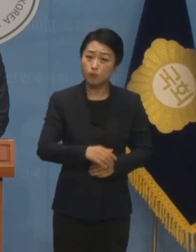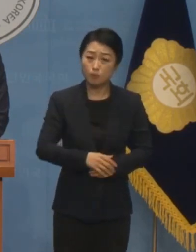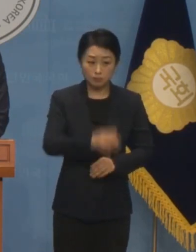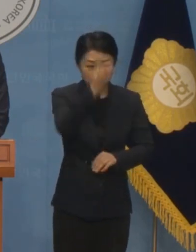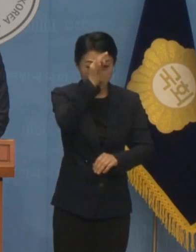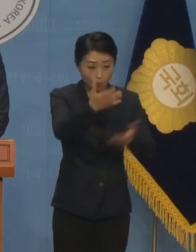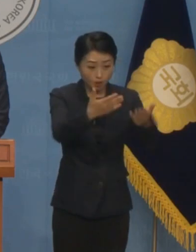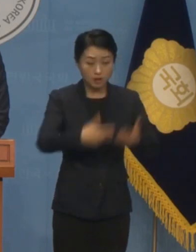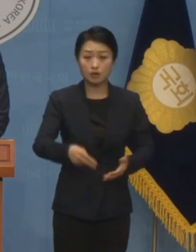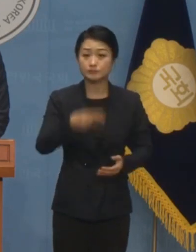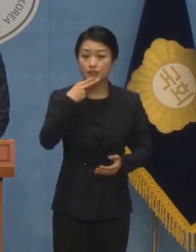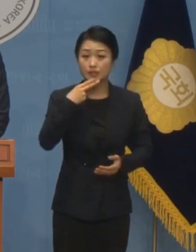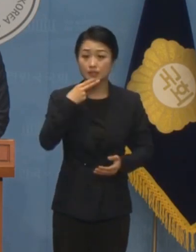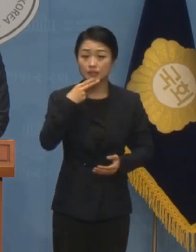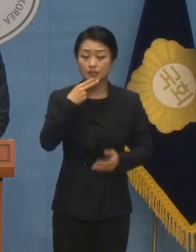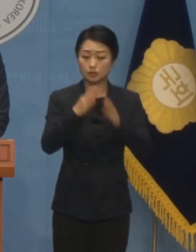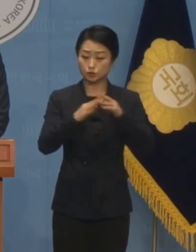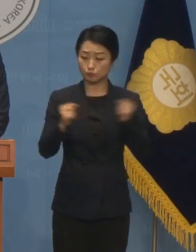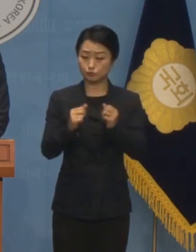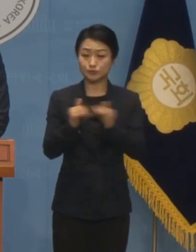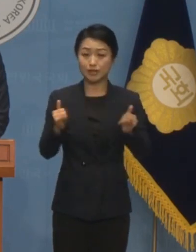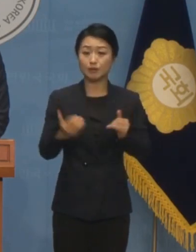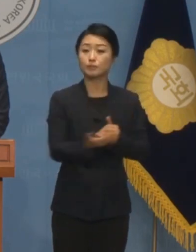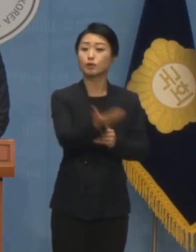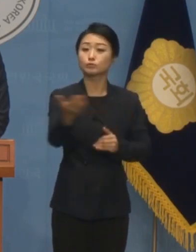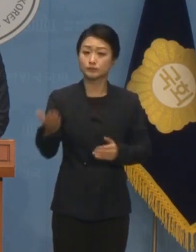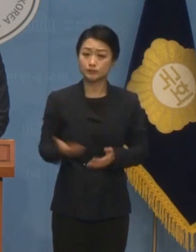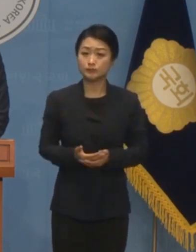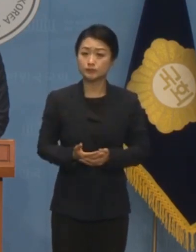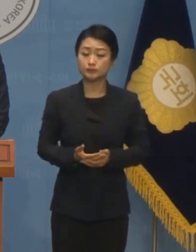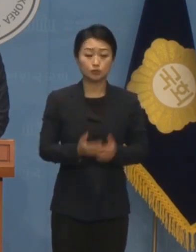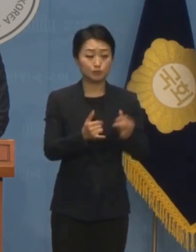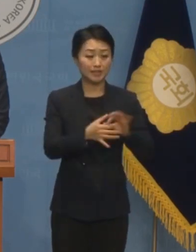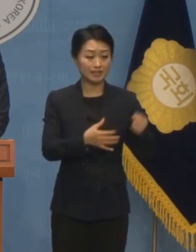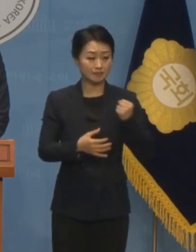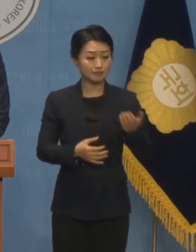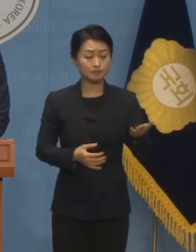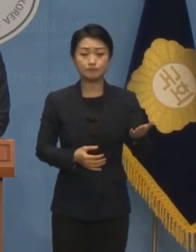사과도 없습니다. 전라북도민들을 향해서 국민의힘은